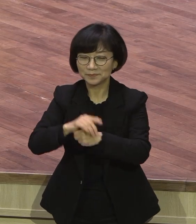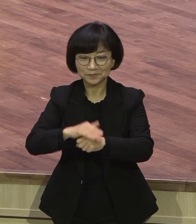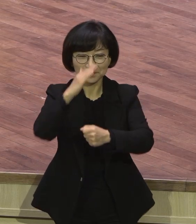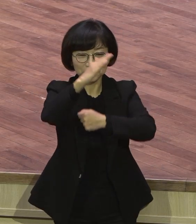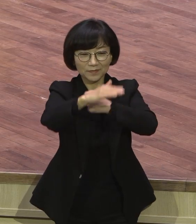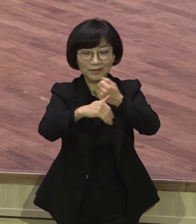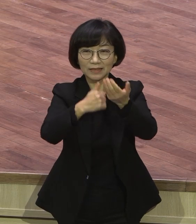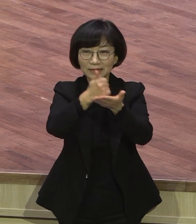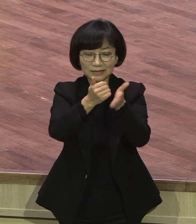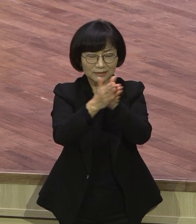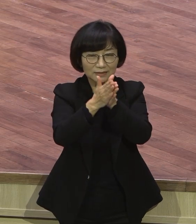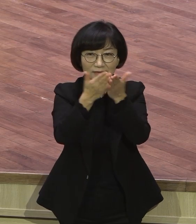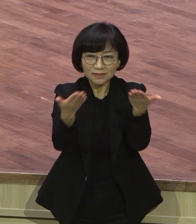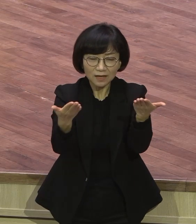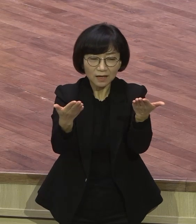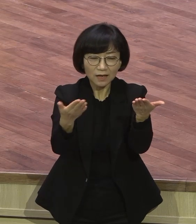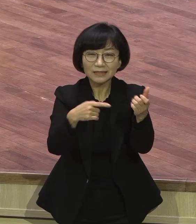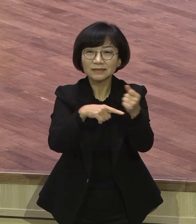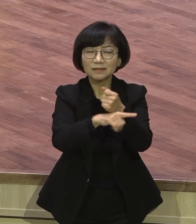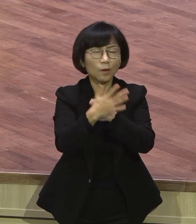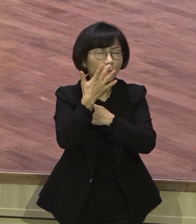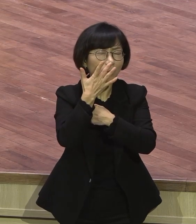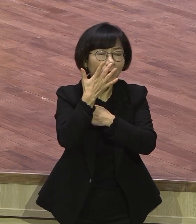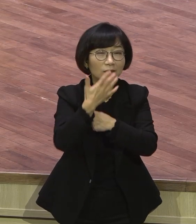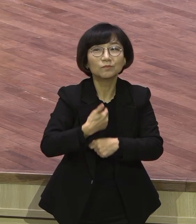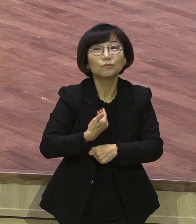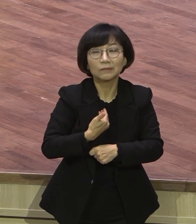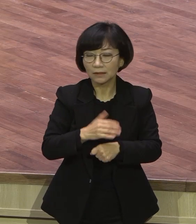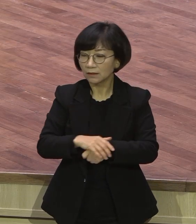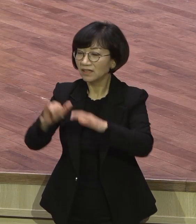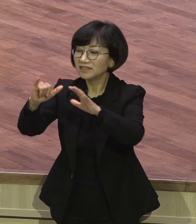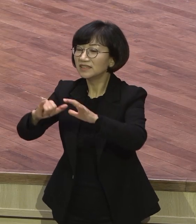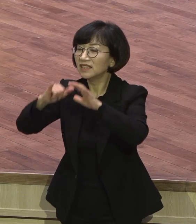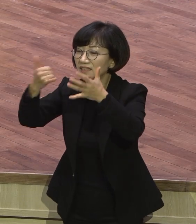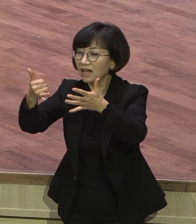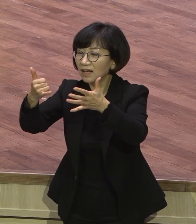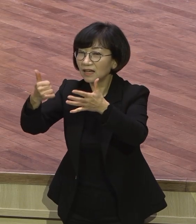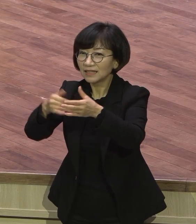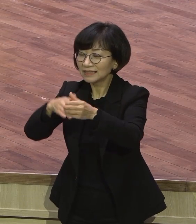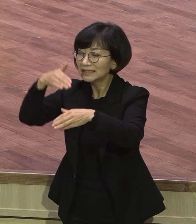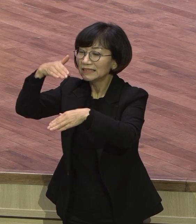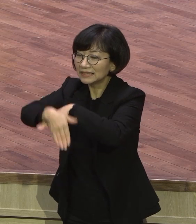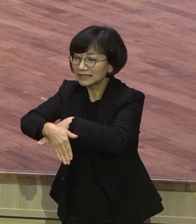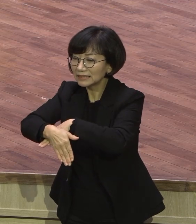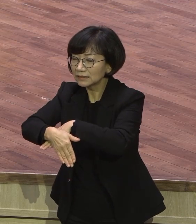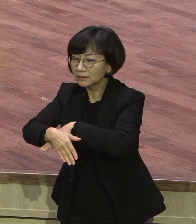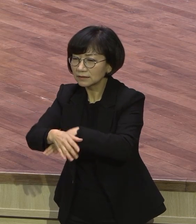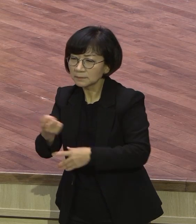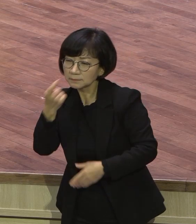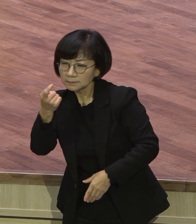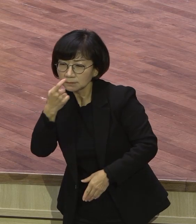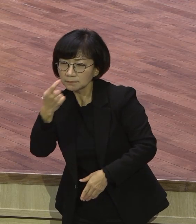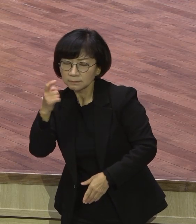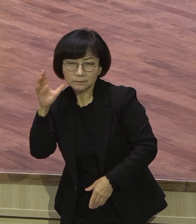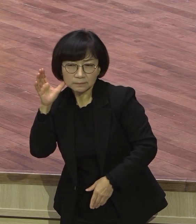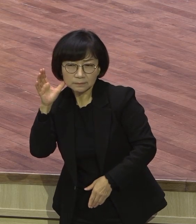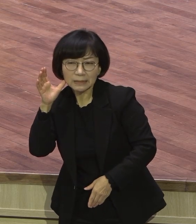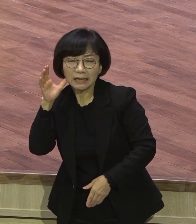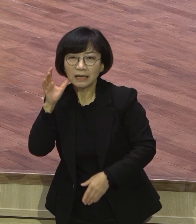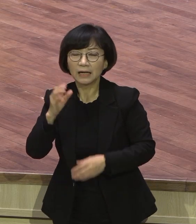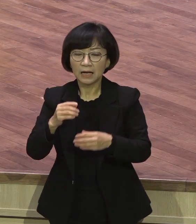의미를 깨닫지 못하고 세상에 살다 보니까 세상 기준에 따라서 해석을 하다 보니까 잘못